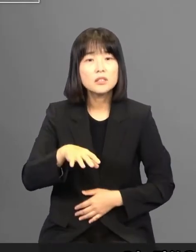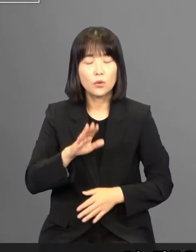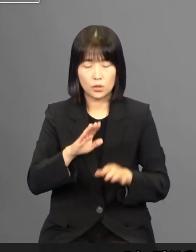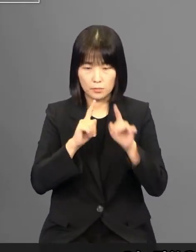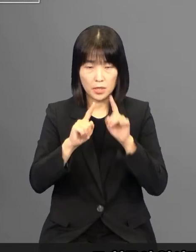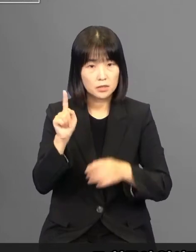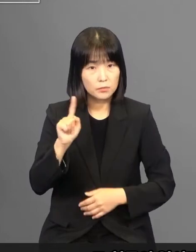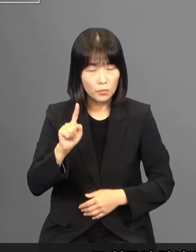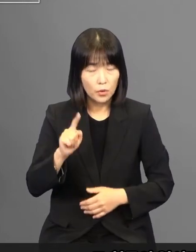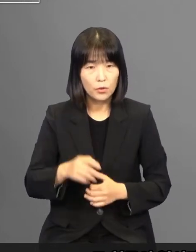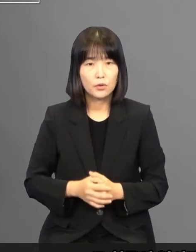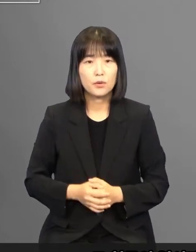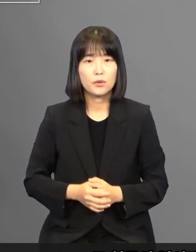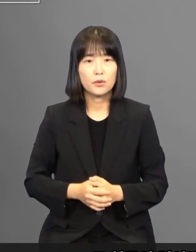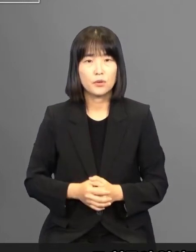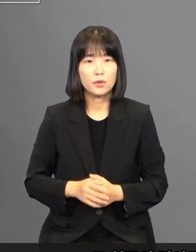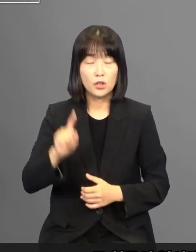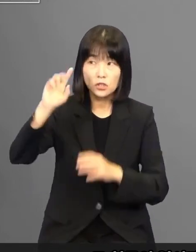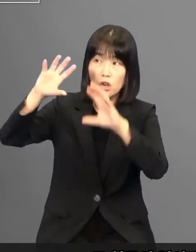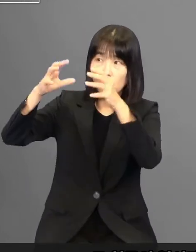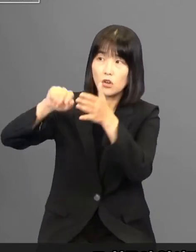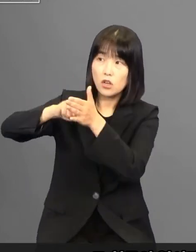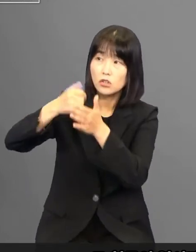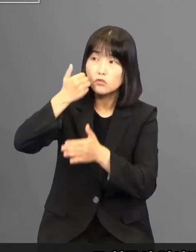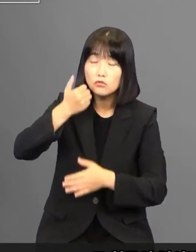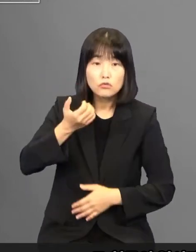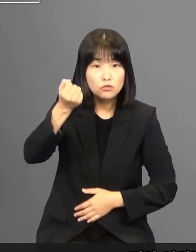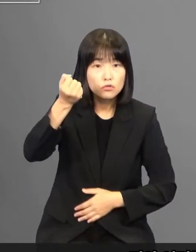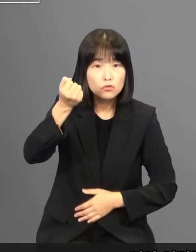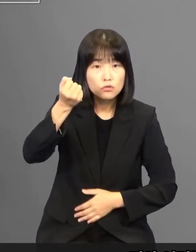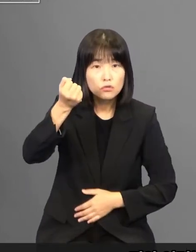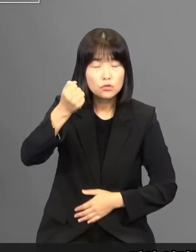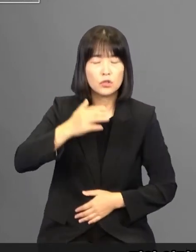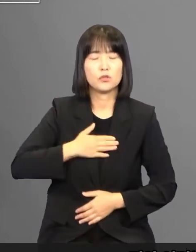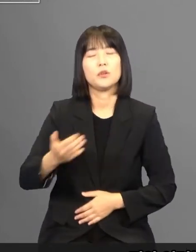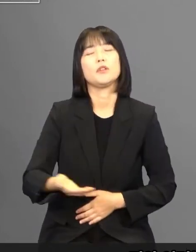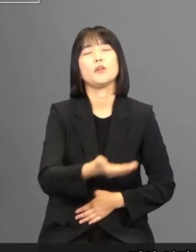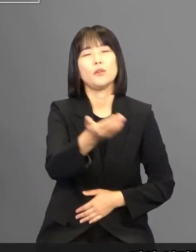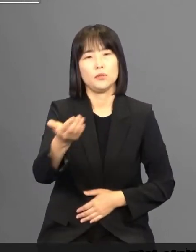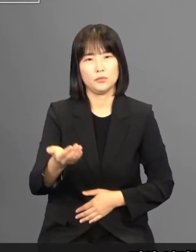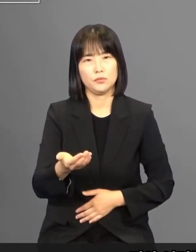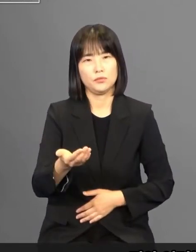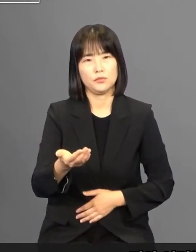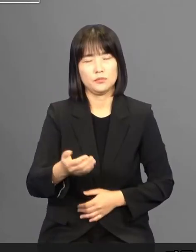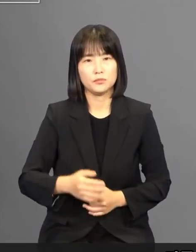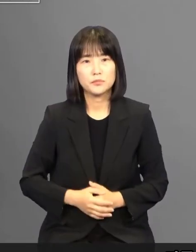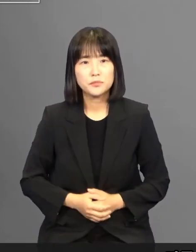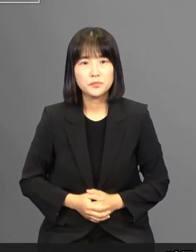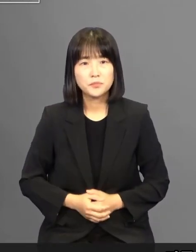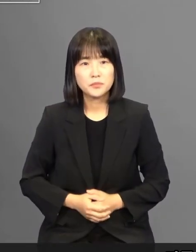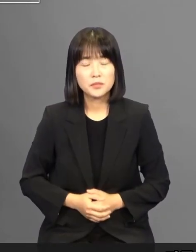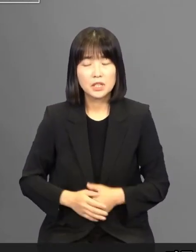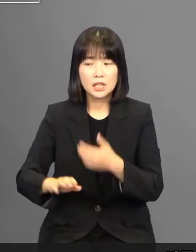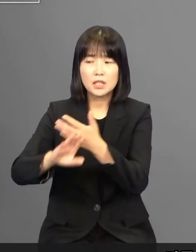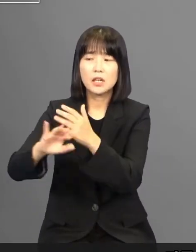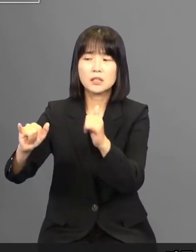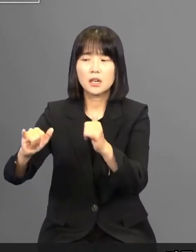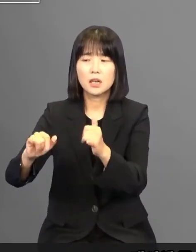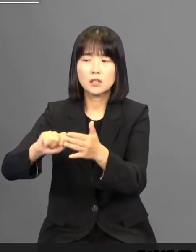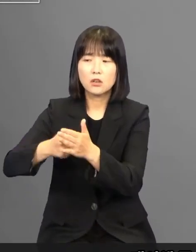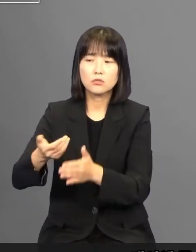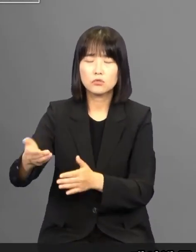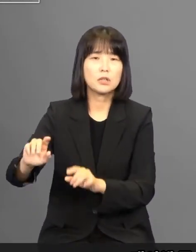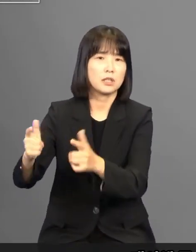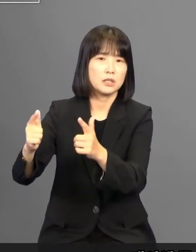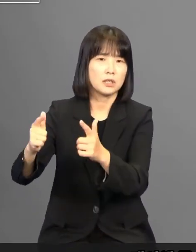하고 있어요? 그 천국의 열쇠가 누구에게 달려있다고요? 저와 여러분에게 달려있다라고. 다른 자가 아닙니다. 다른 누가